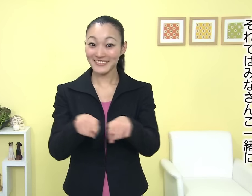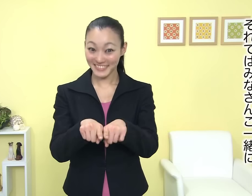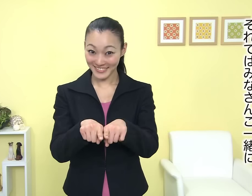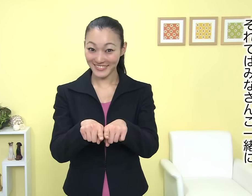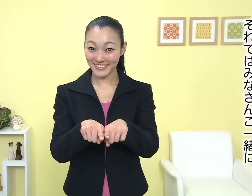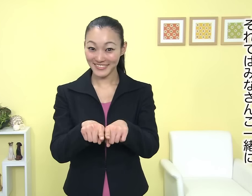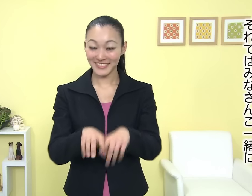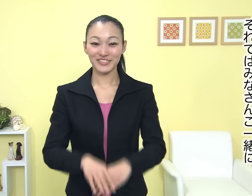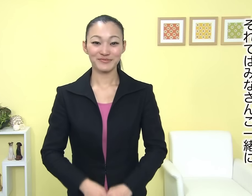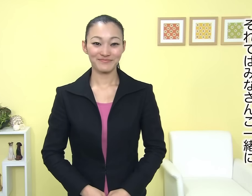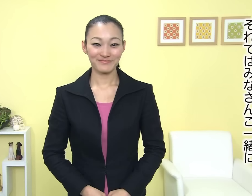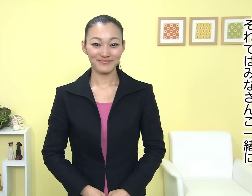ご一緒に、